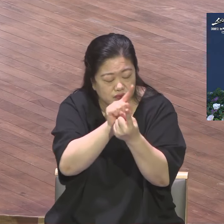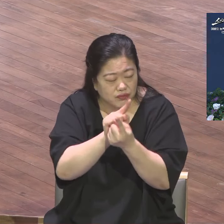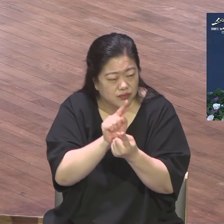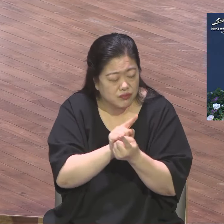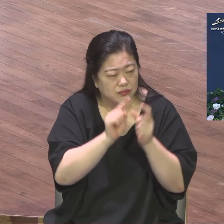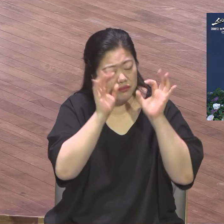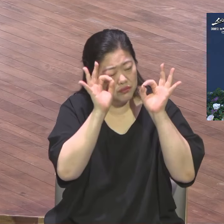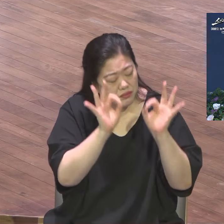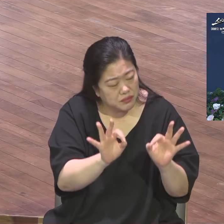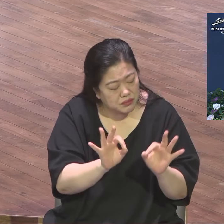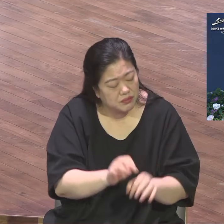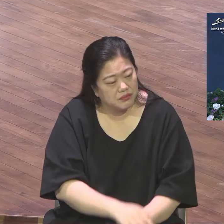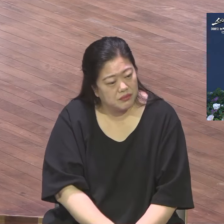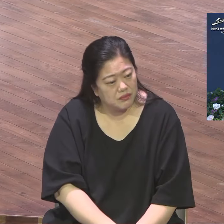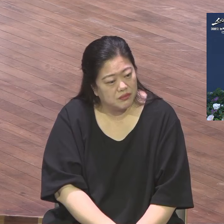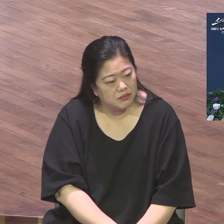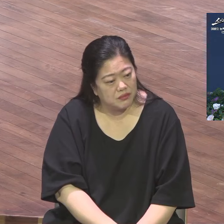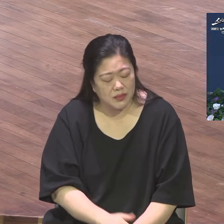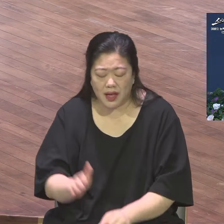때,